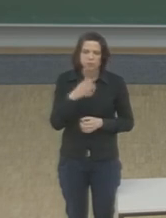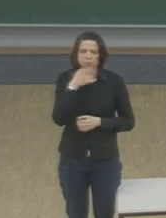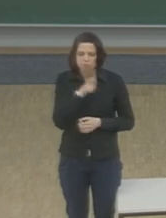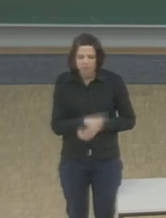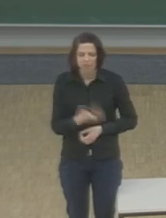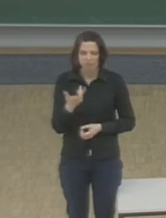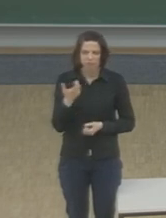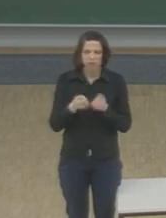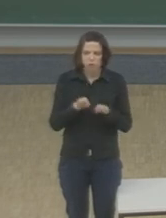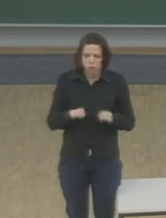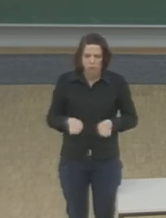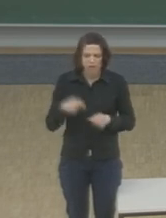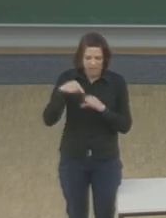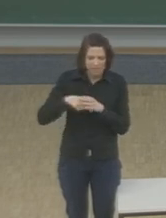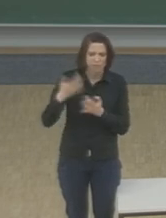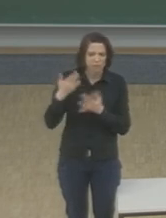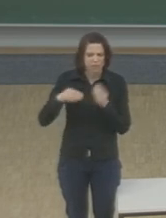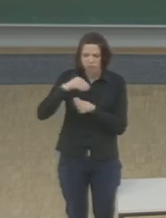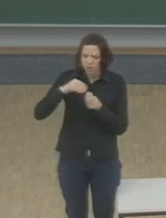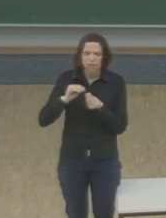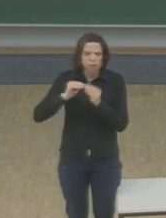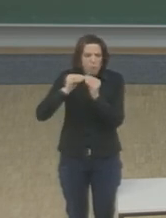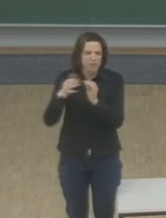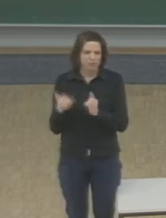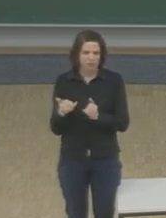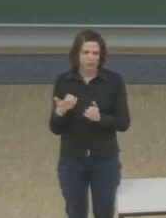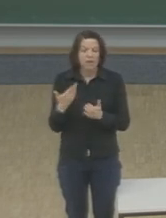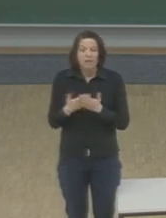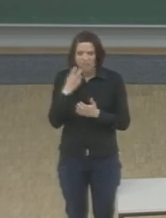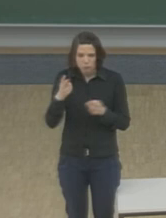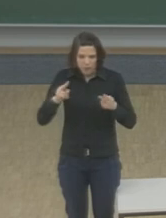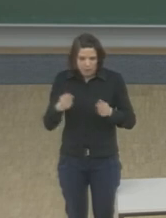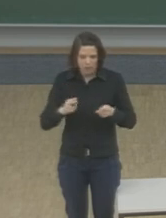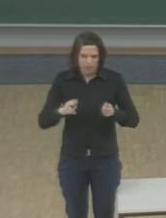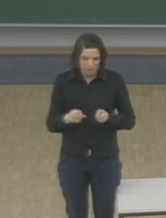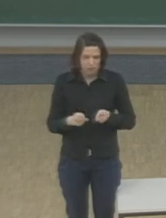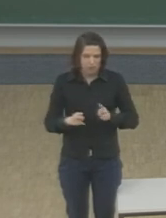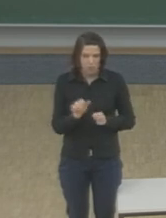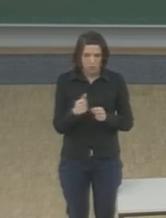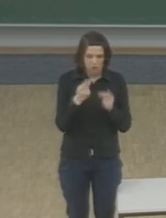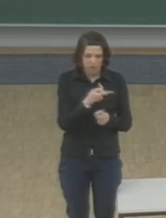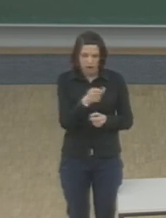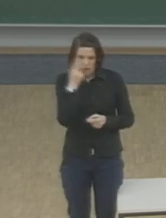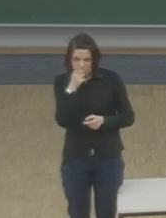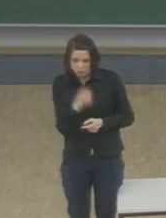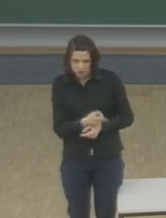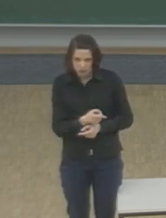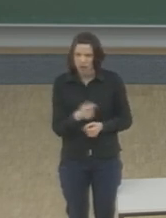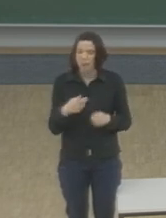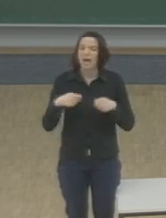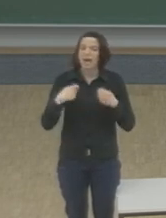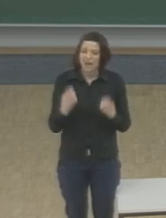und innermathematischen Zusammenhänge so weit reduziert werden, dass dann doch nur wieder ein